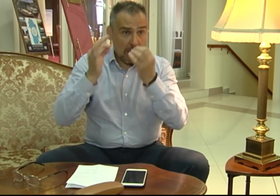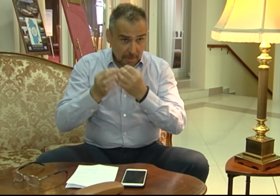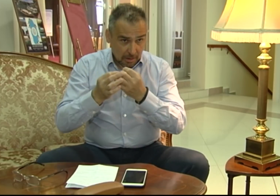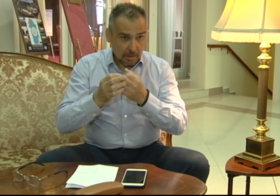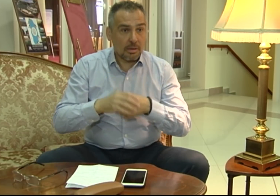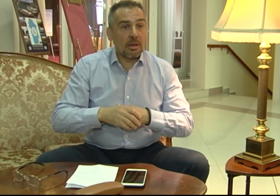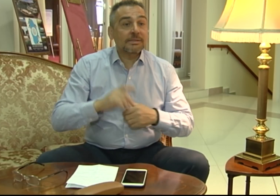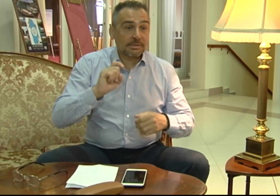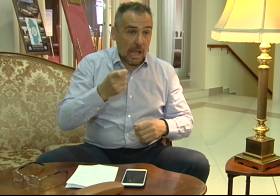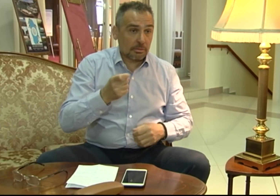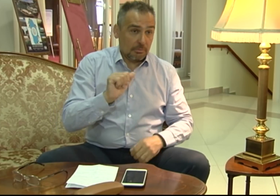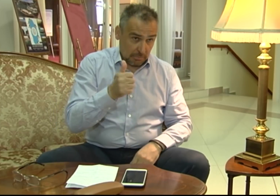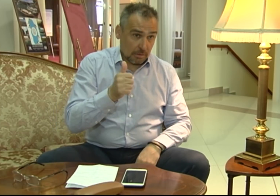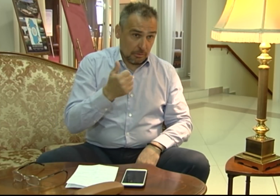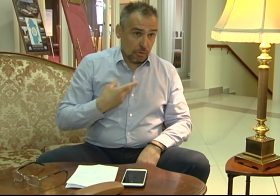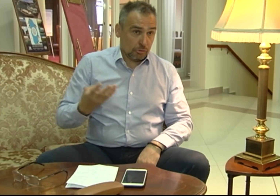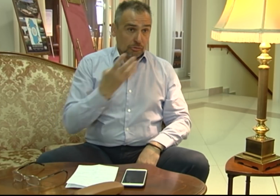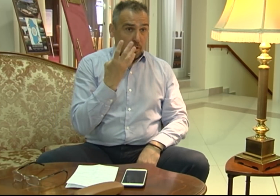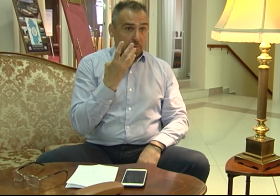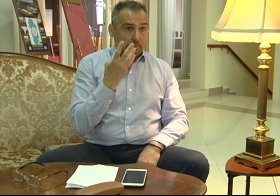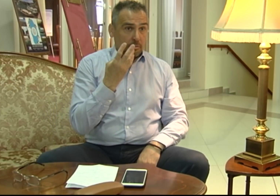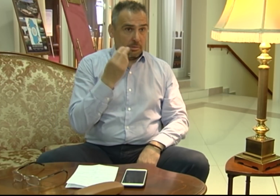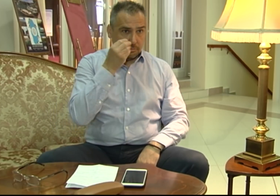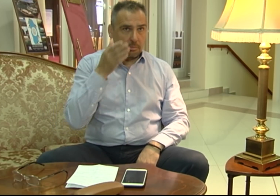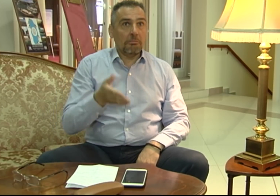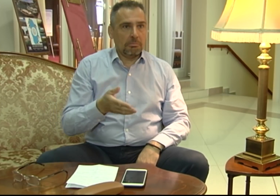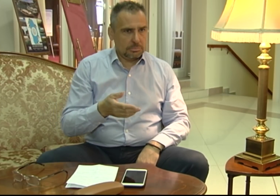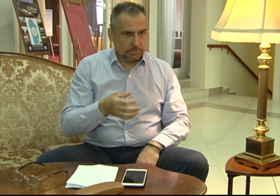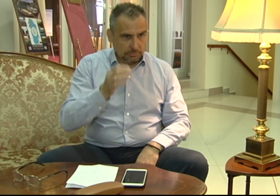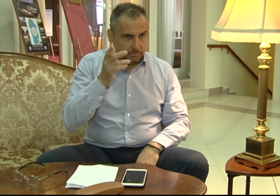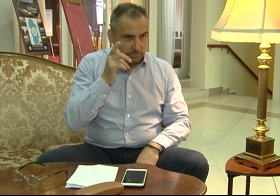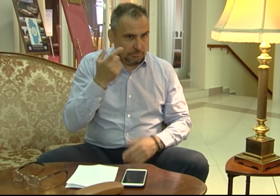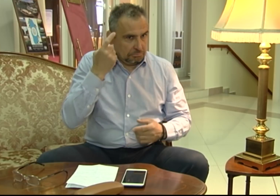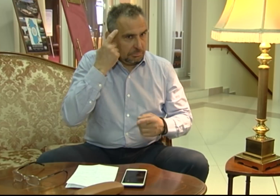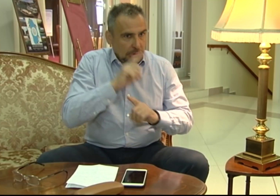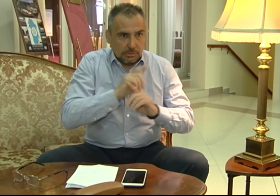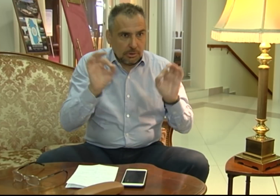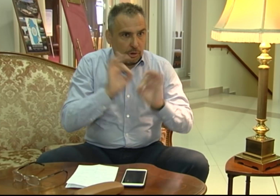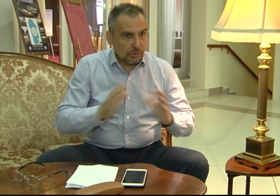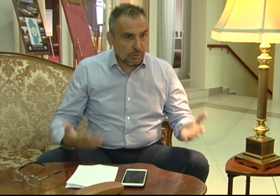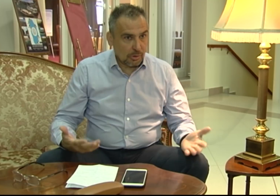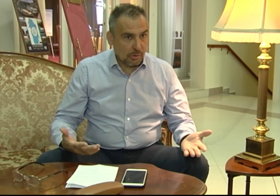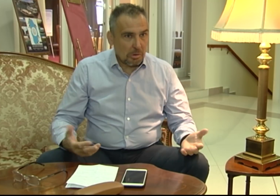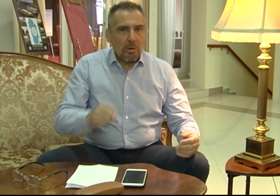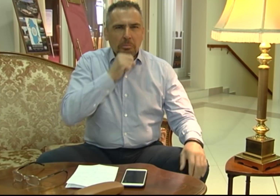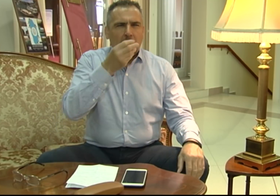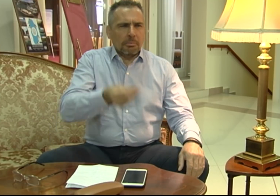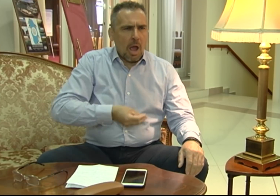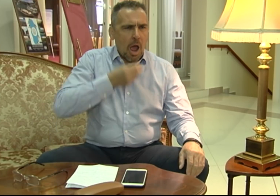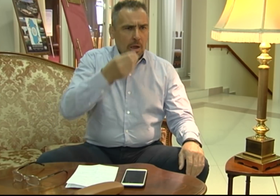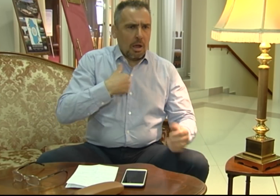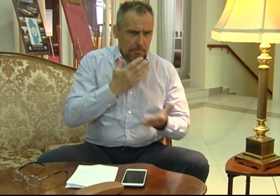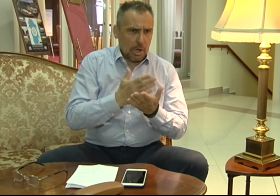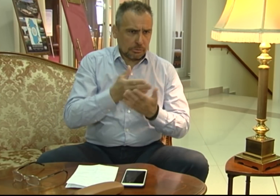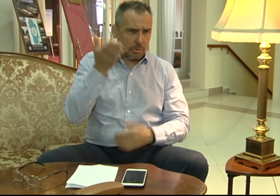зетот. Одиме во црква и четворицата, но со ист заклучок. Ништо не разбираме. Попот си кажува, еве еден